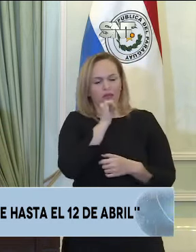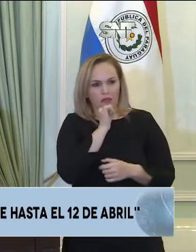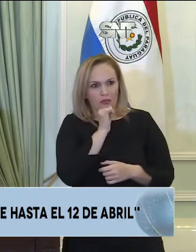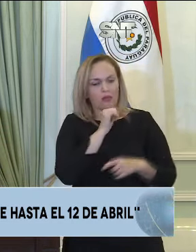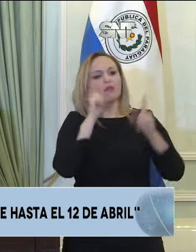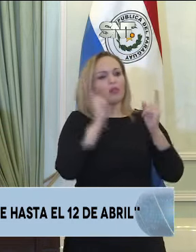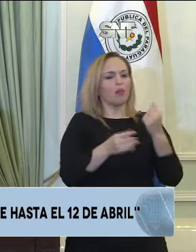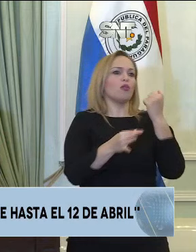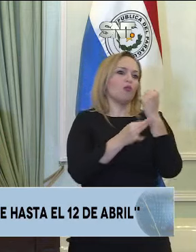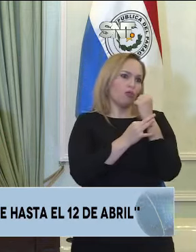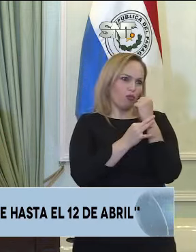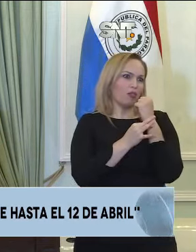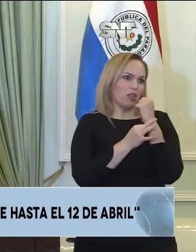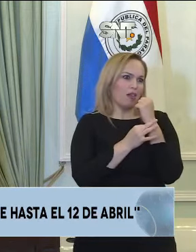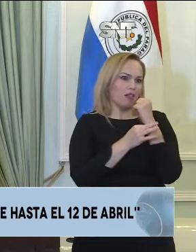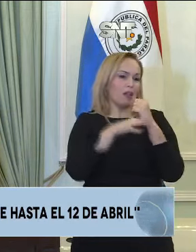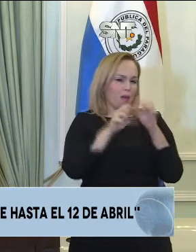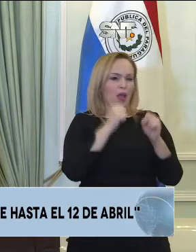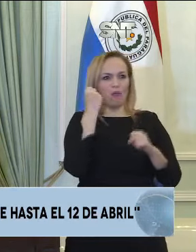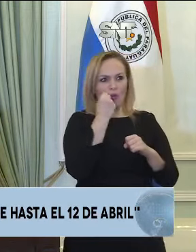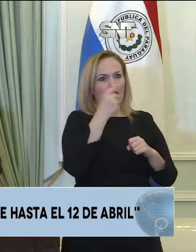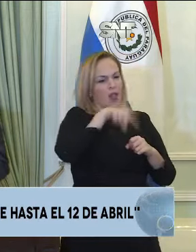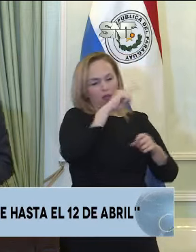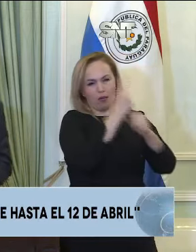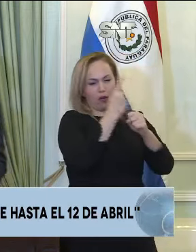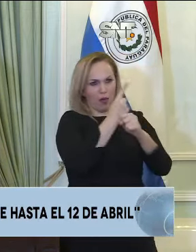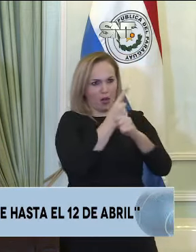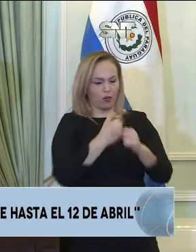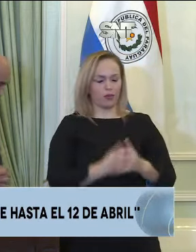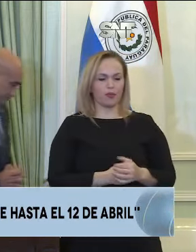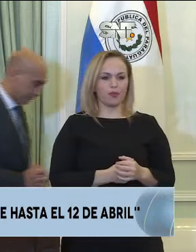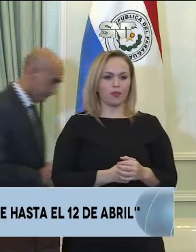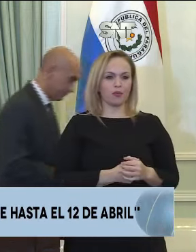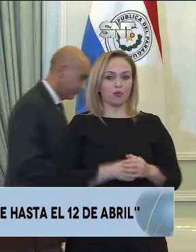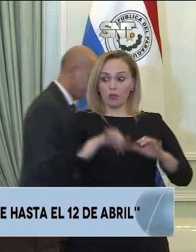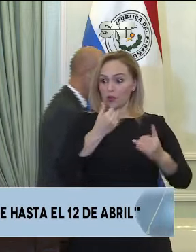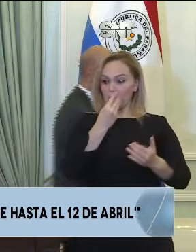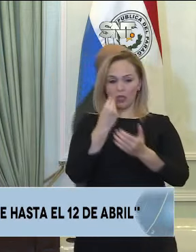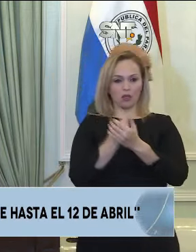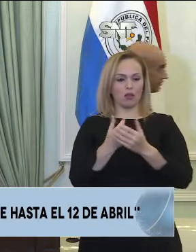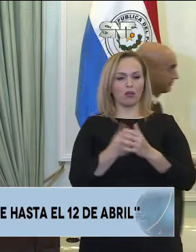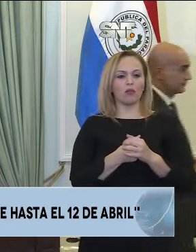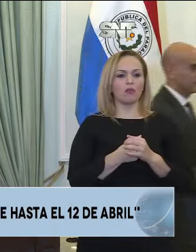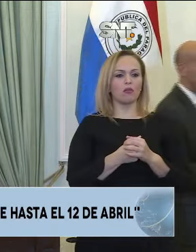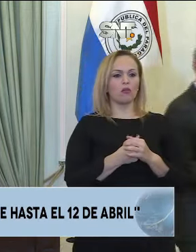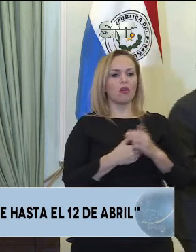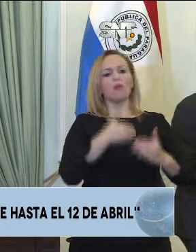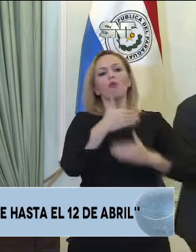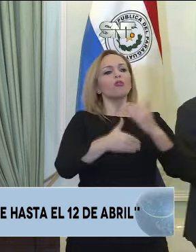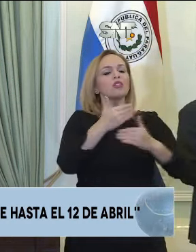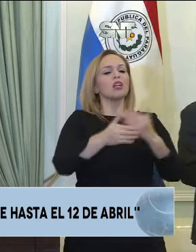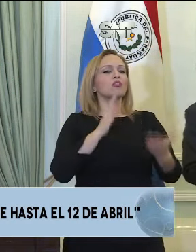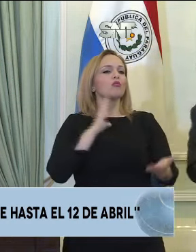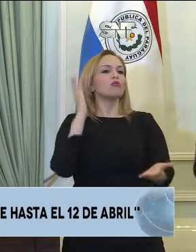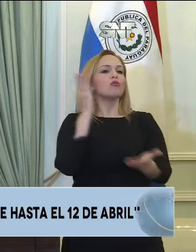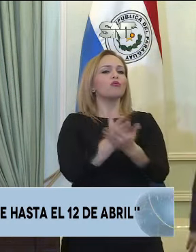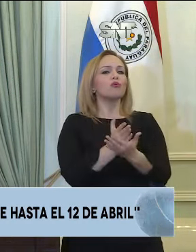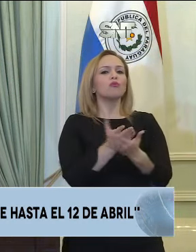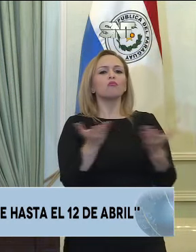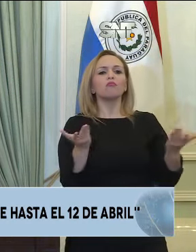profesionales de Blanco muy en particular. Para cerrar de mi parte el ministro Acevedo, ya que creo que es el indicador, sobre los procesos judiciales, los juicios